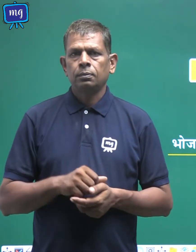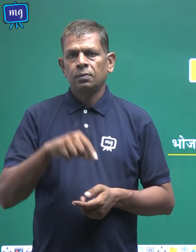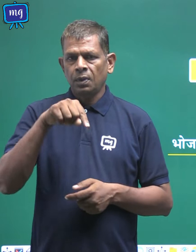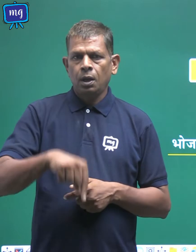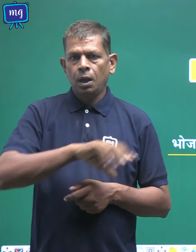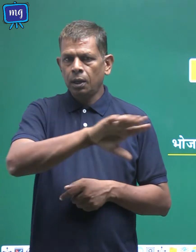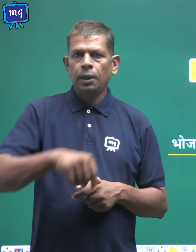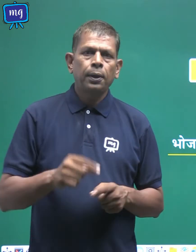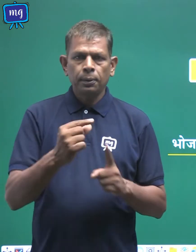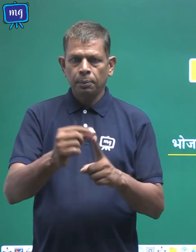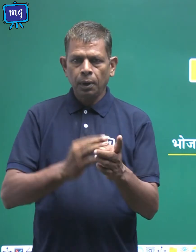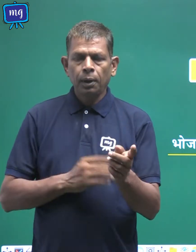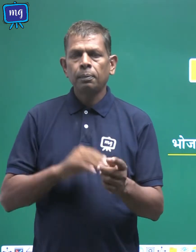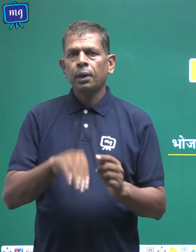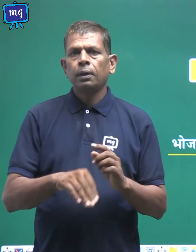आज हम इस भाग में